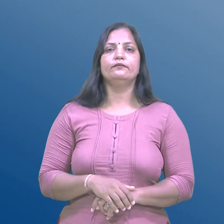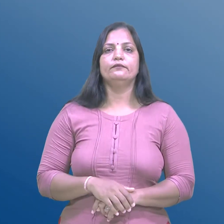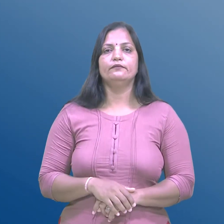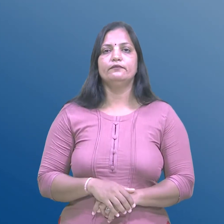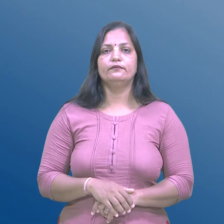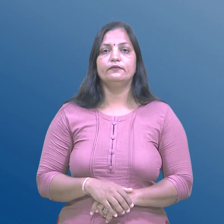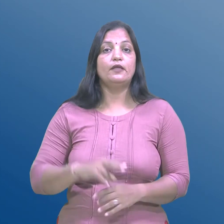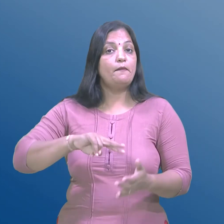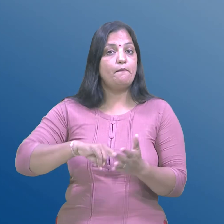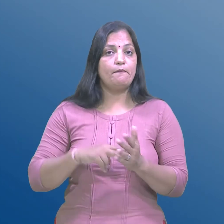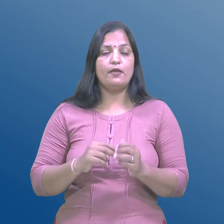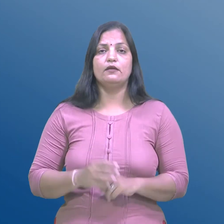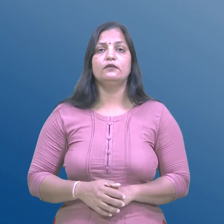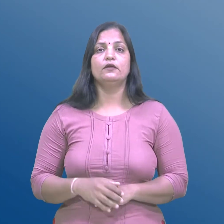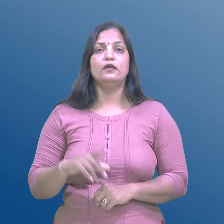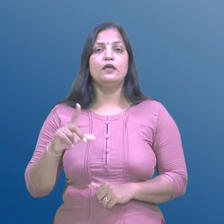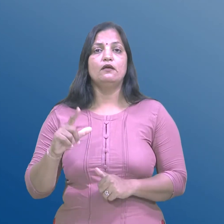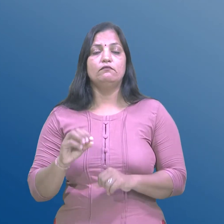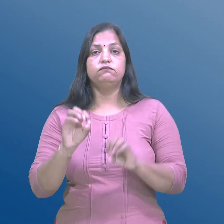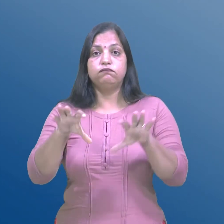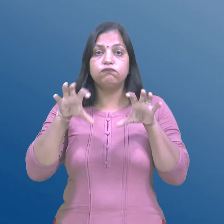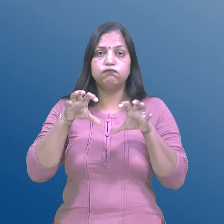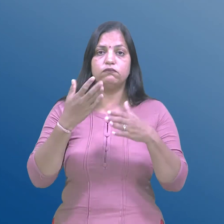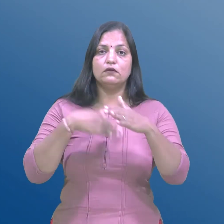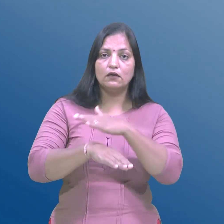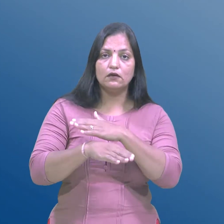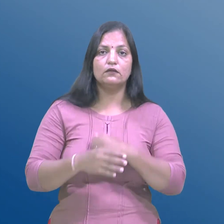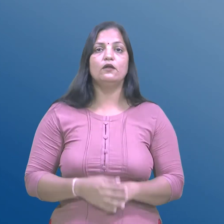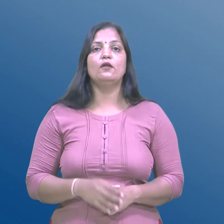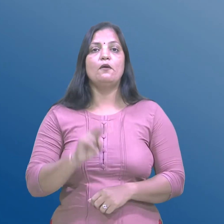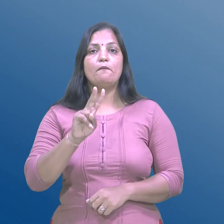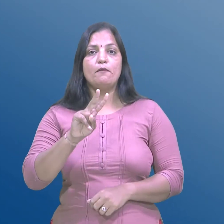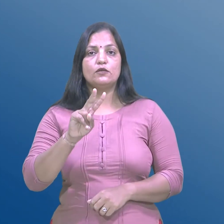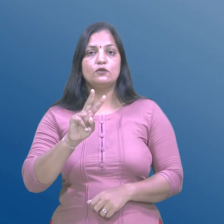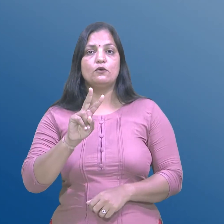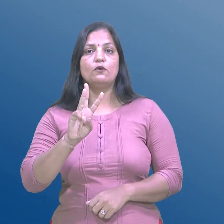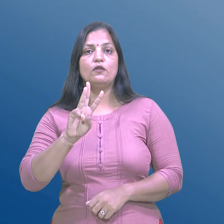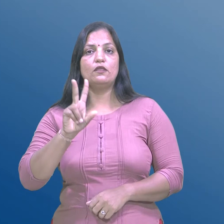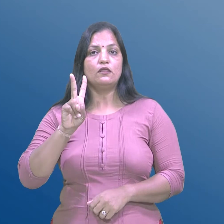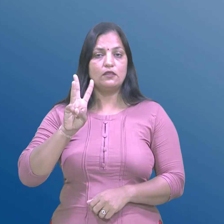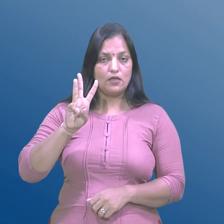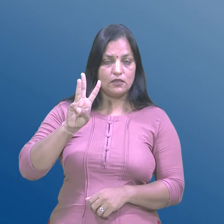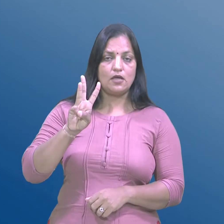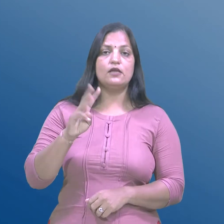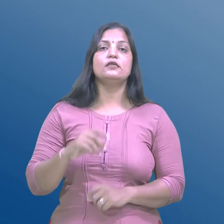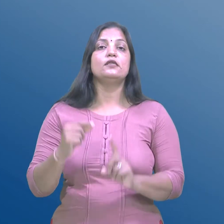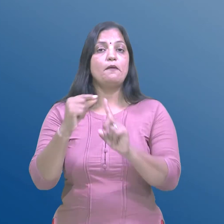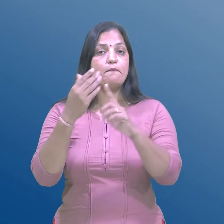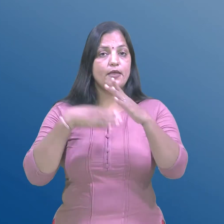એટલે કે બંધારણના અનુચ્છેદ 243 ની કલમ ઈ